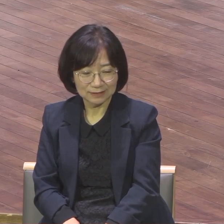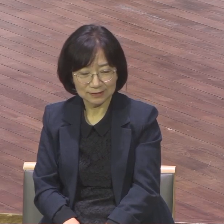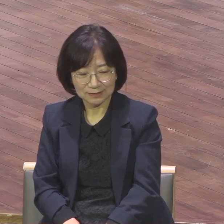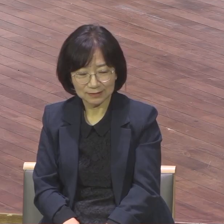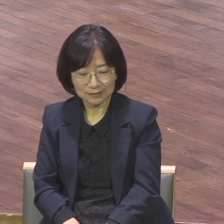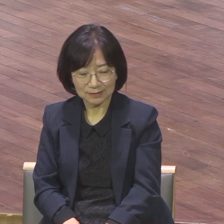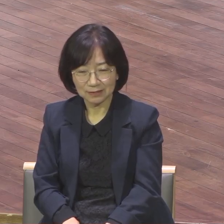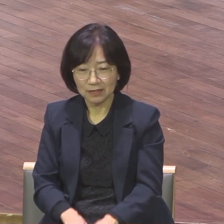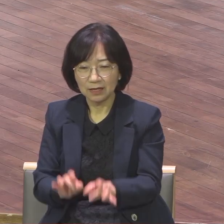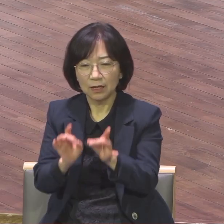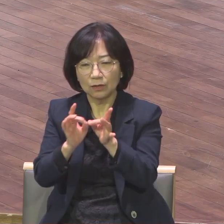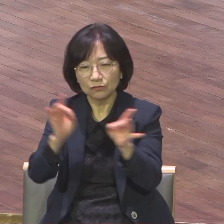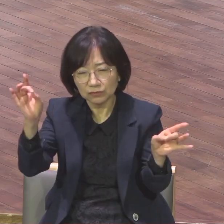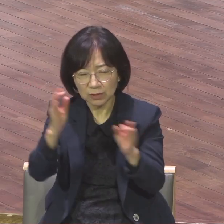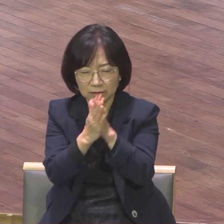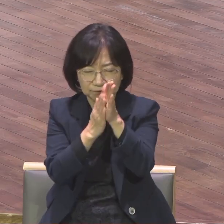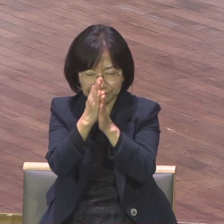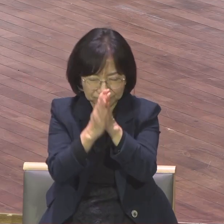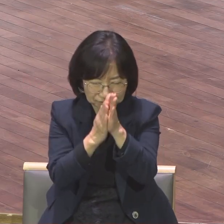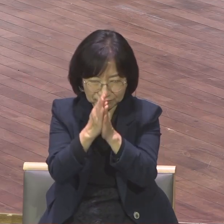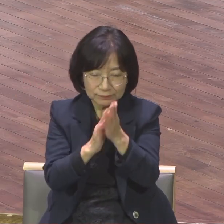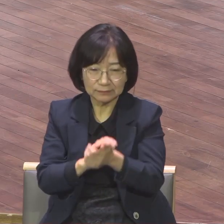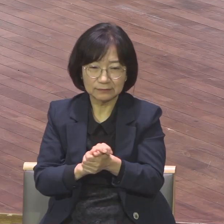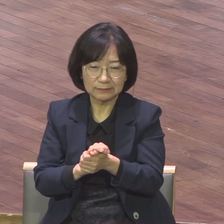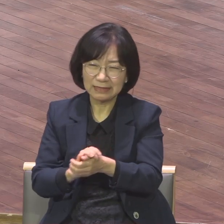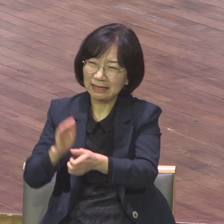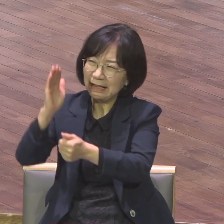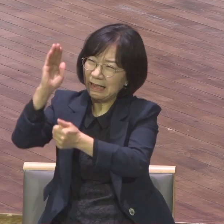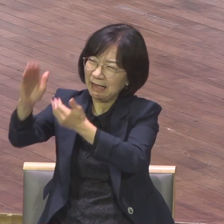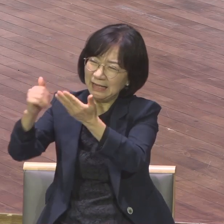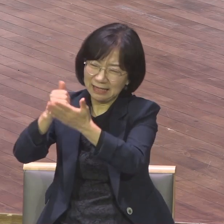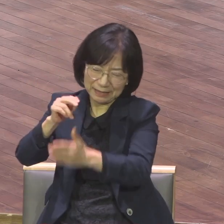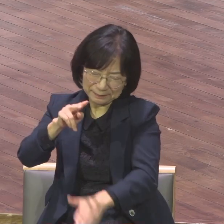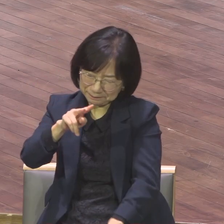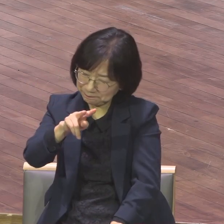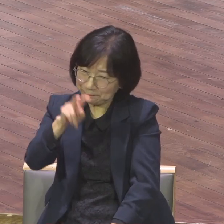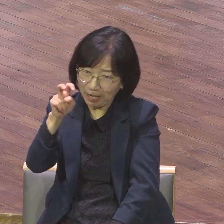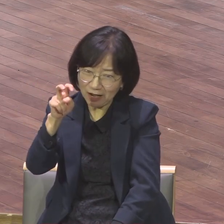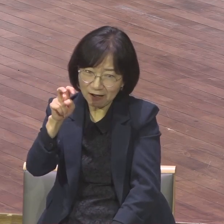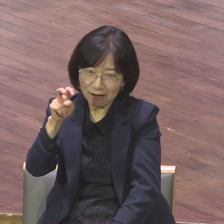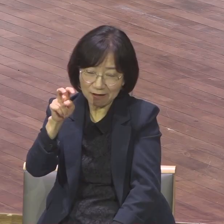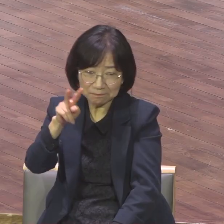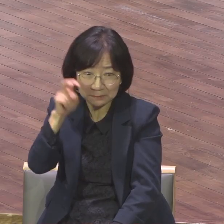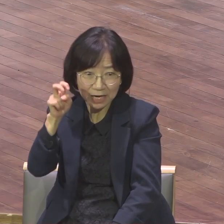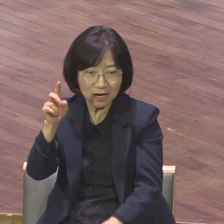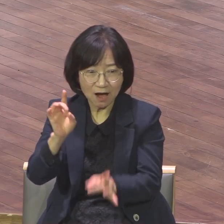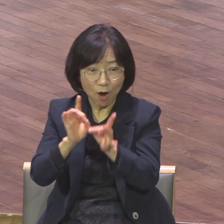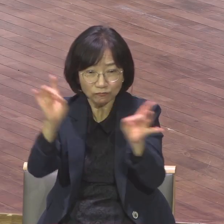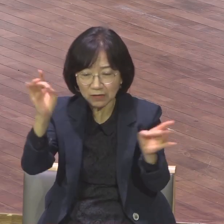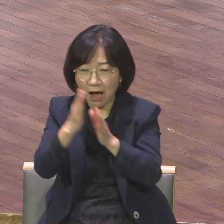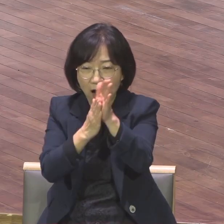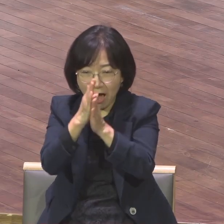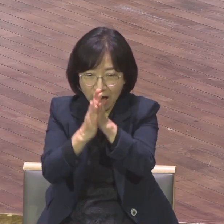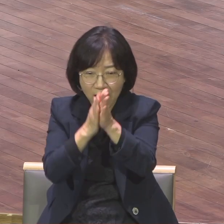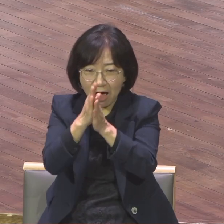겁니다. 우상숭배, 하나님 제일 싫어하는 거, 그걸 계속했거든.